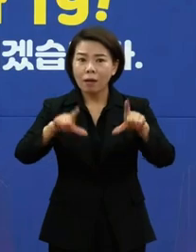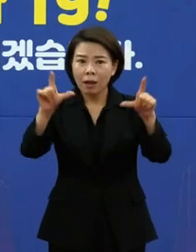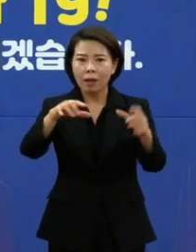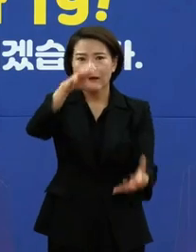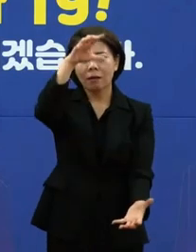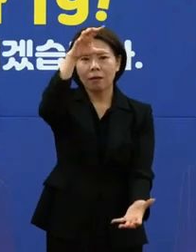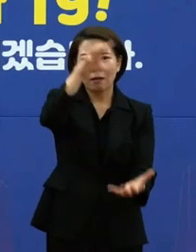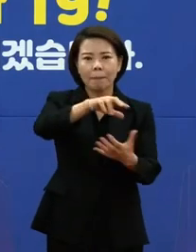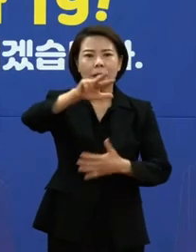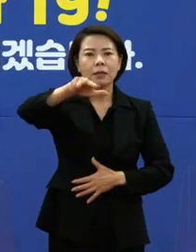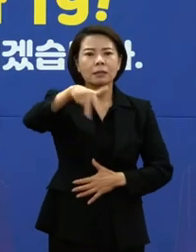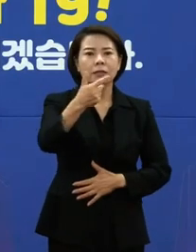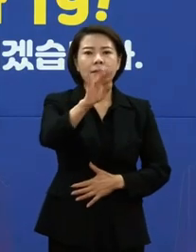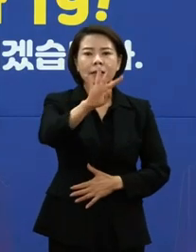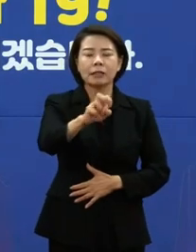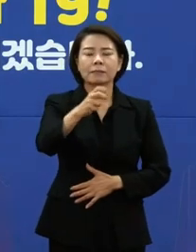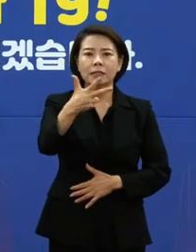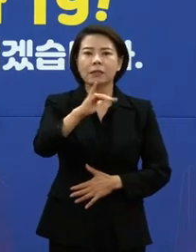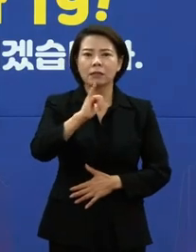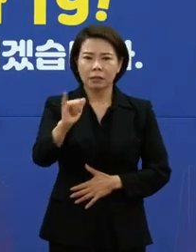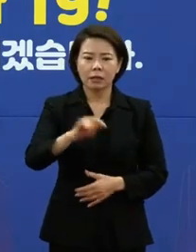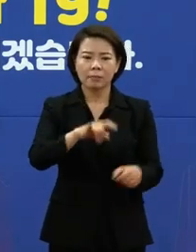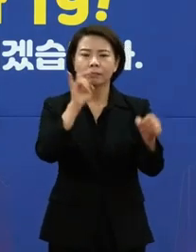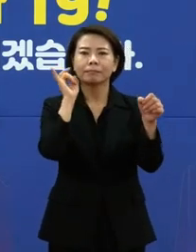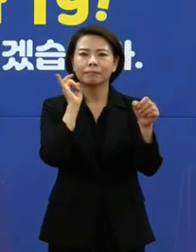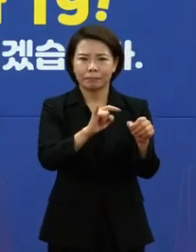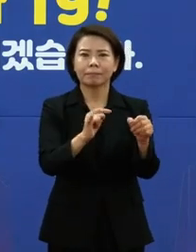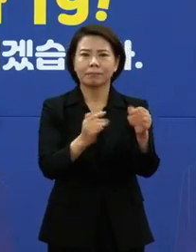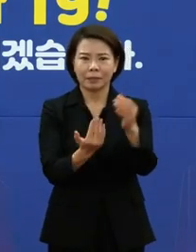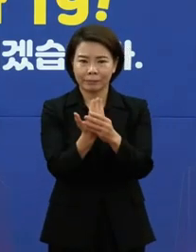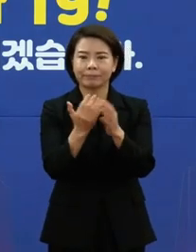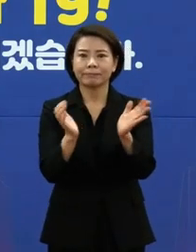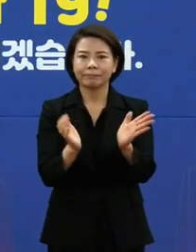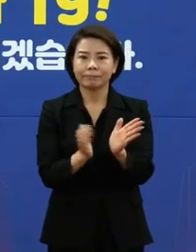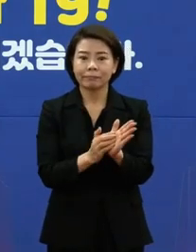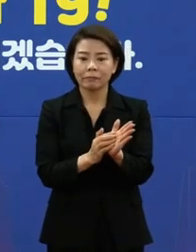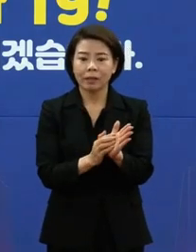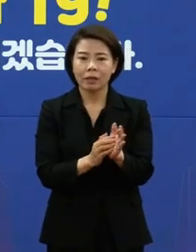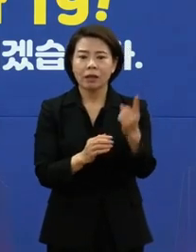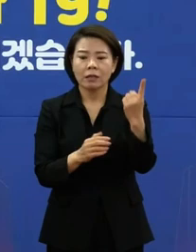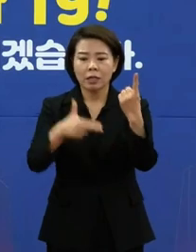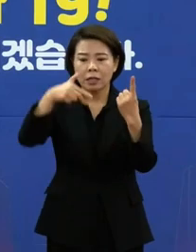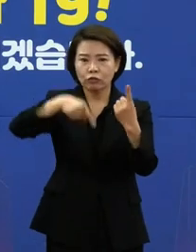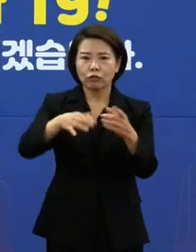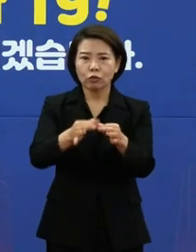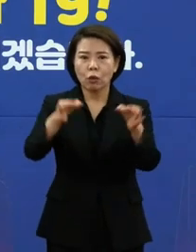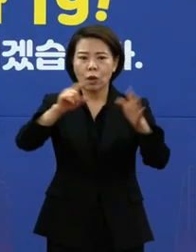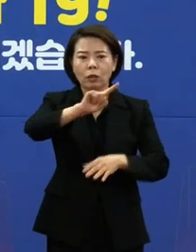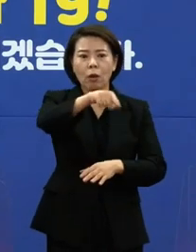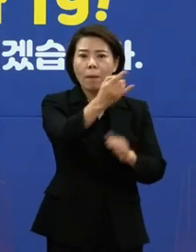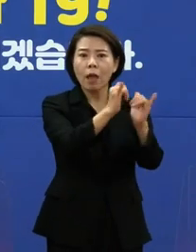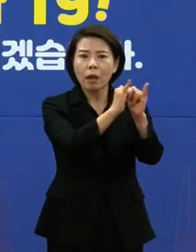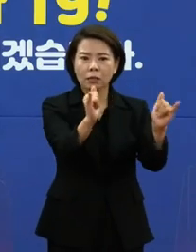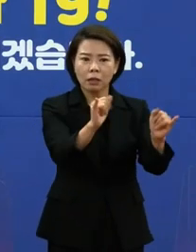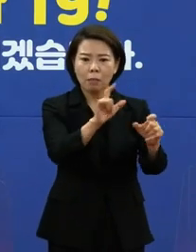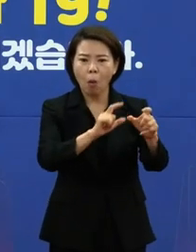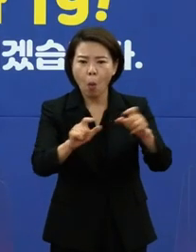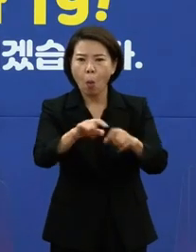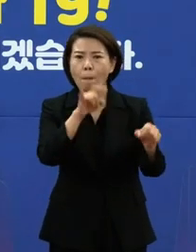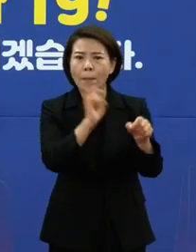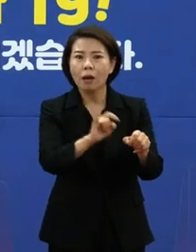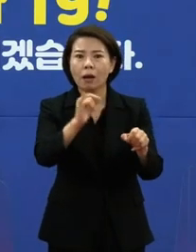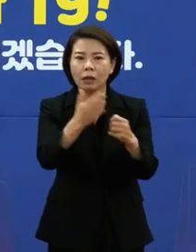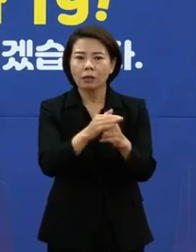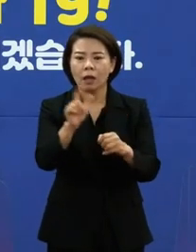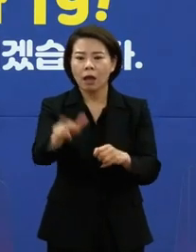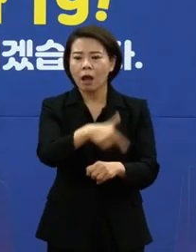총 747명이 확진되었습니다. 최근 일주일간 100명의 확진자가 추가되면서